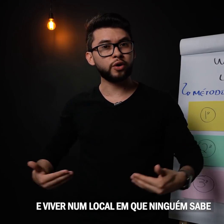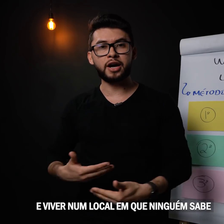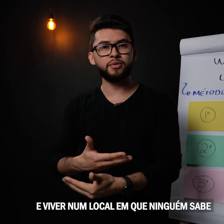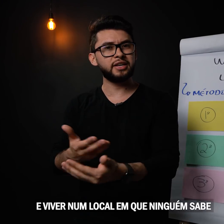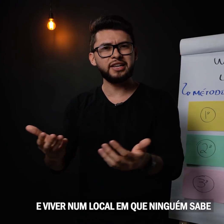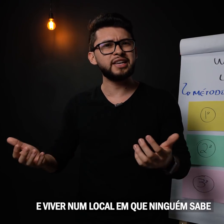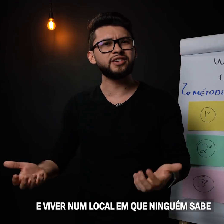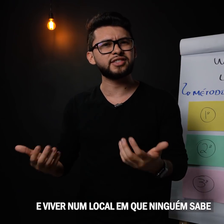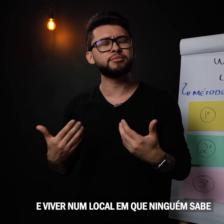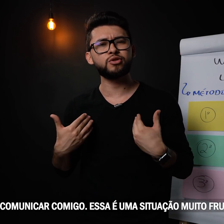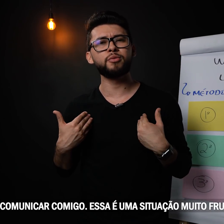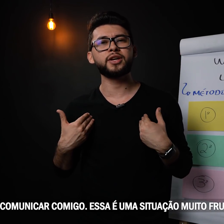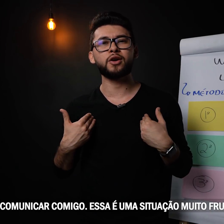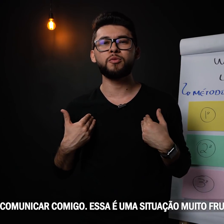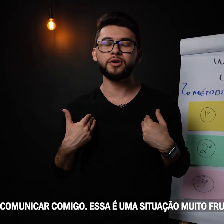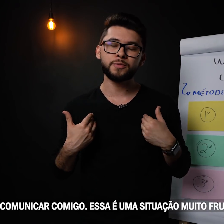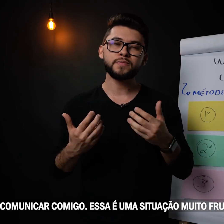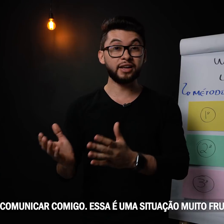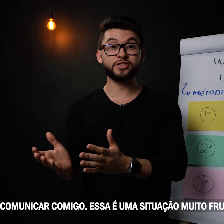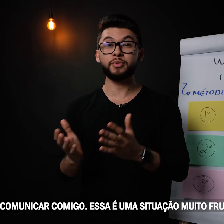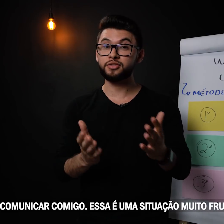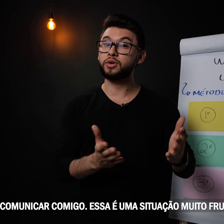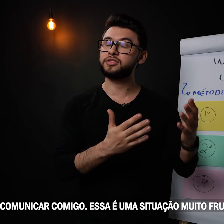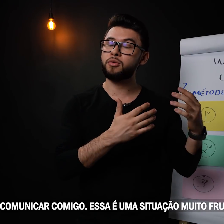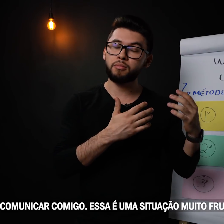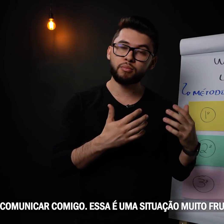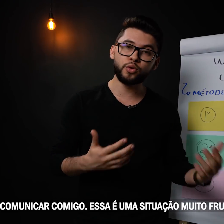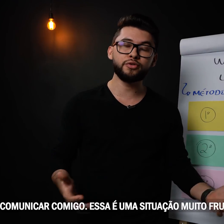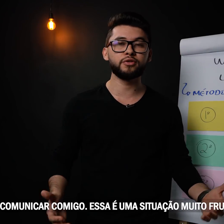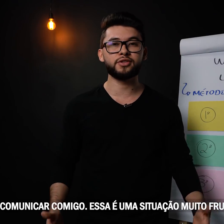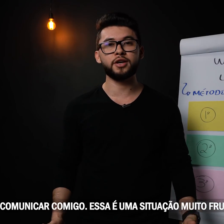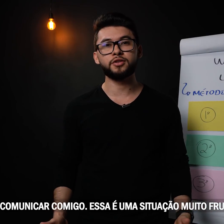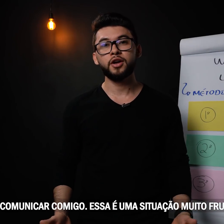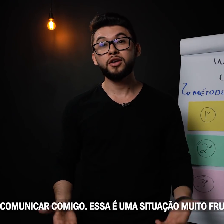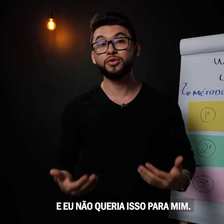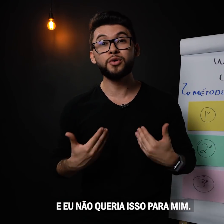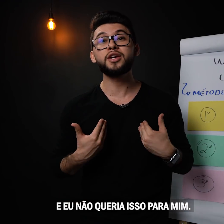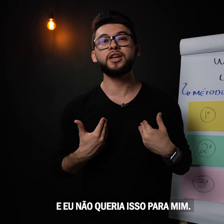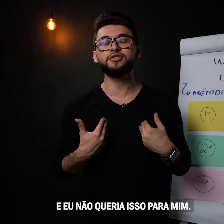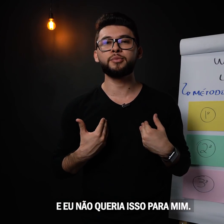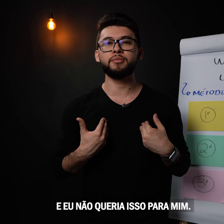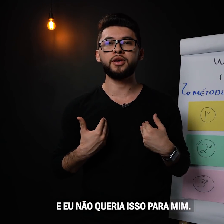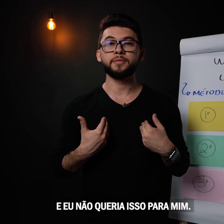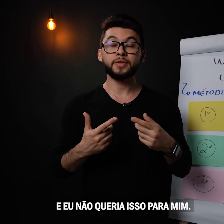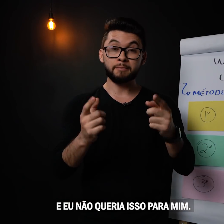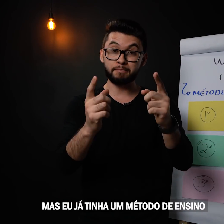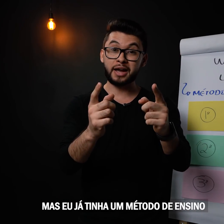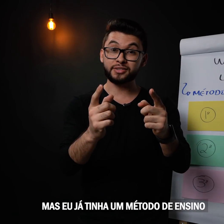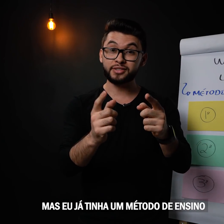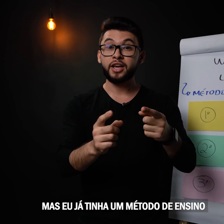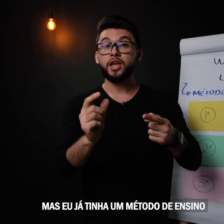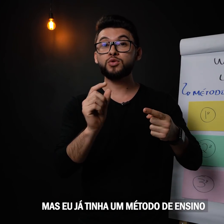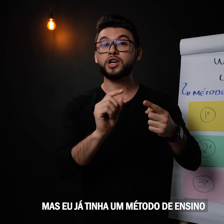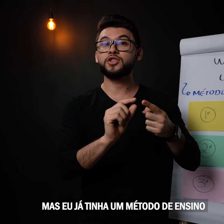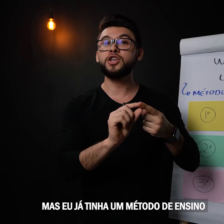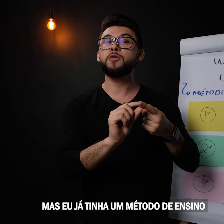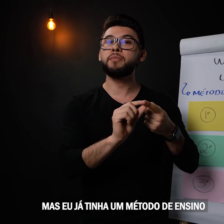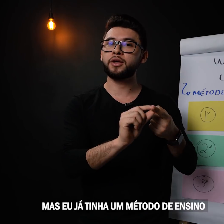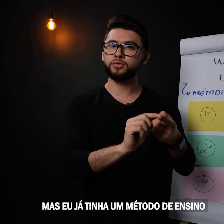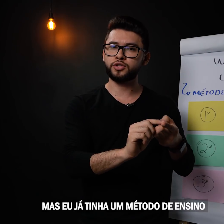local em que ninguém sabe se comunicar comigo. Essa é uma situação muito frustrante. E eu não queria isso para mim. Mas eu já tinha um método de